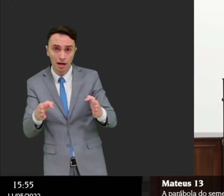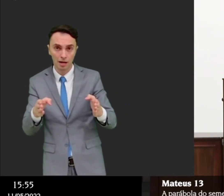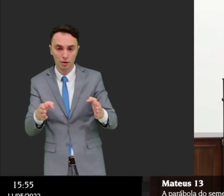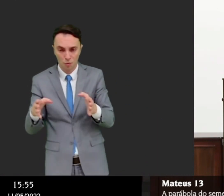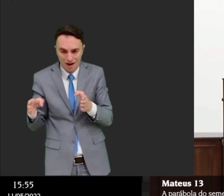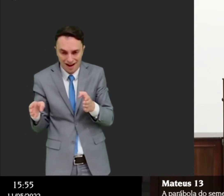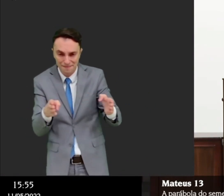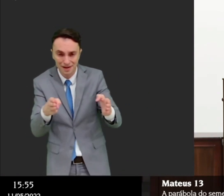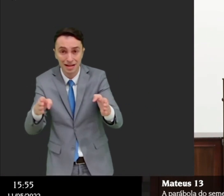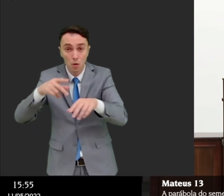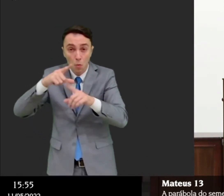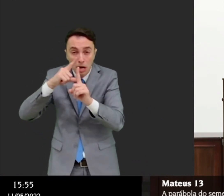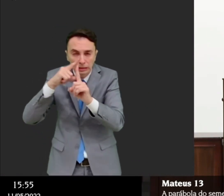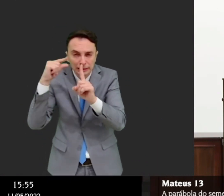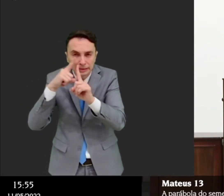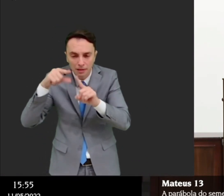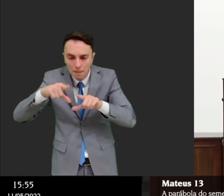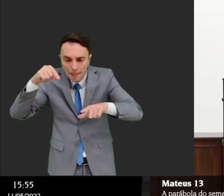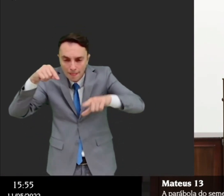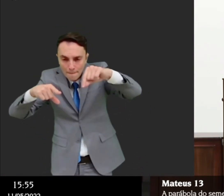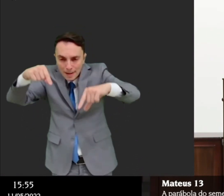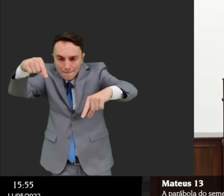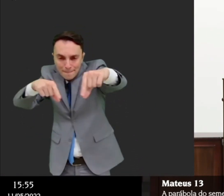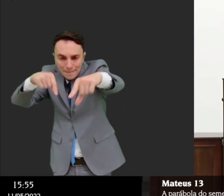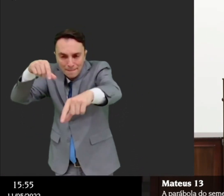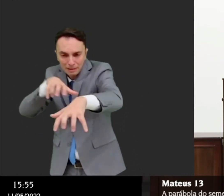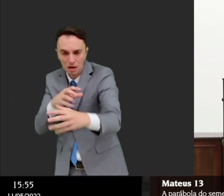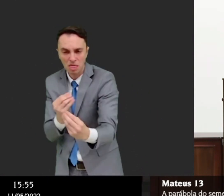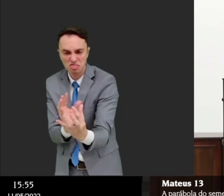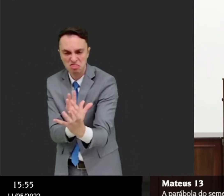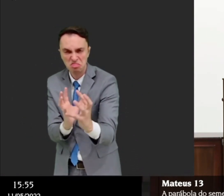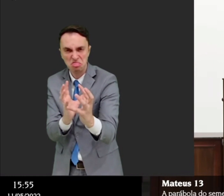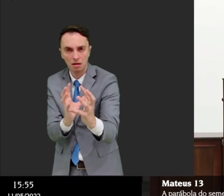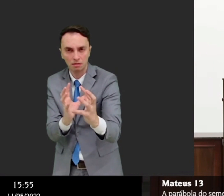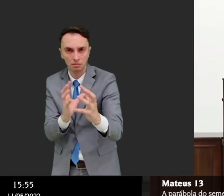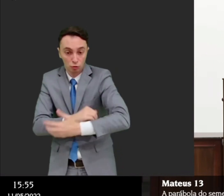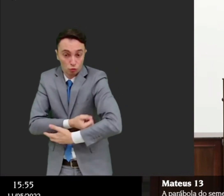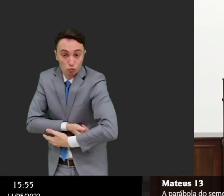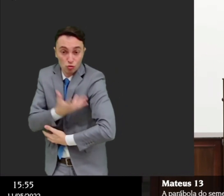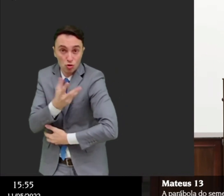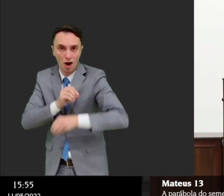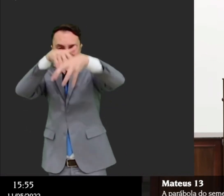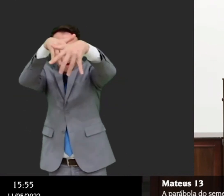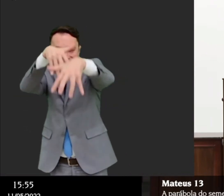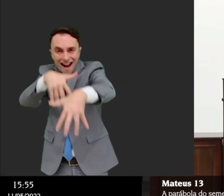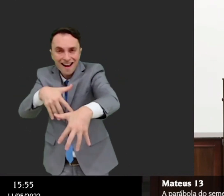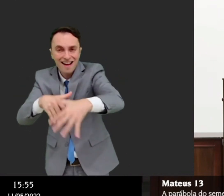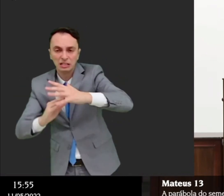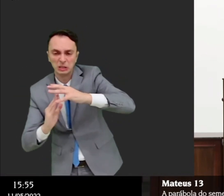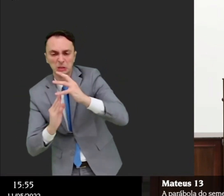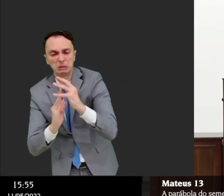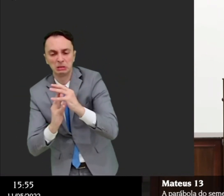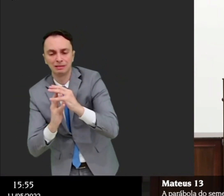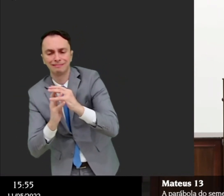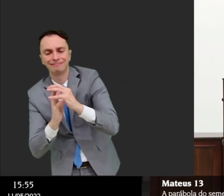e sufocaram. Mais uma outra que caiu em boa terra. Olha aí, o que caiu em